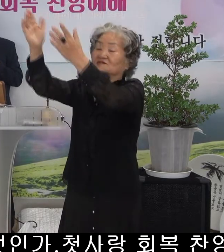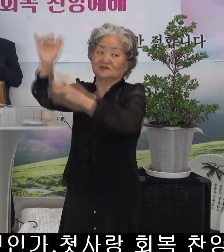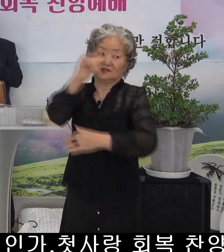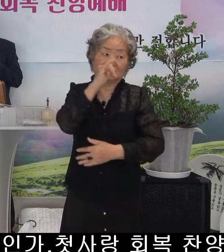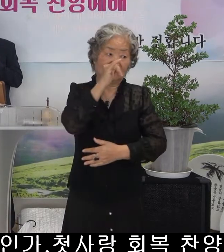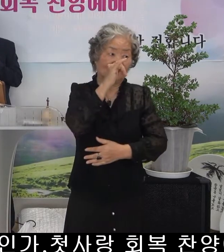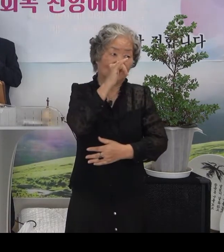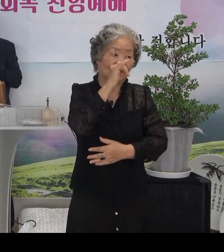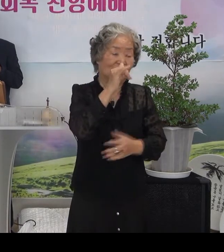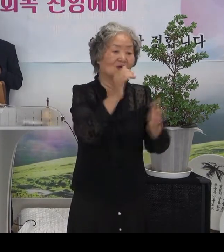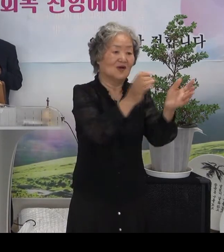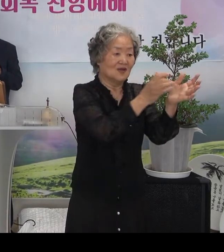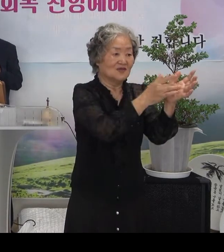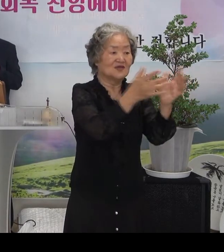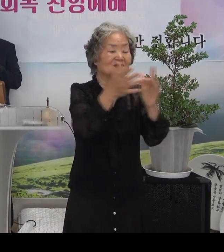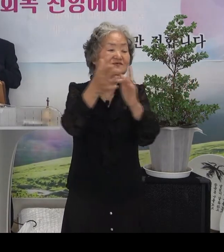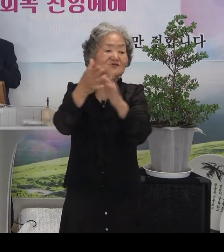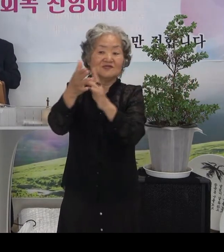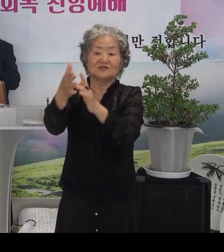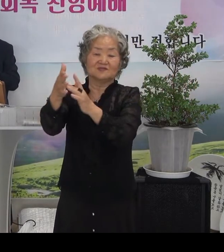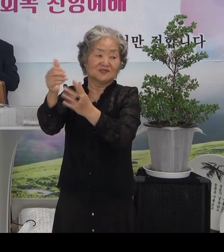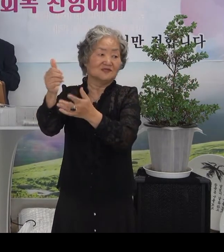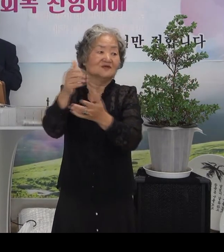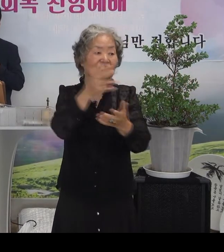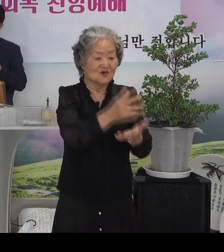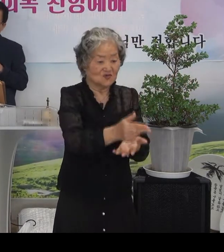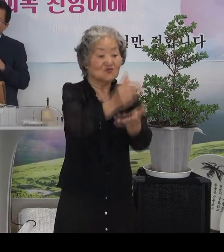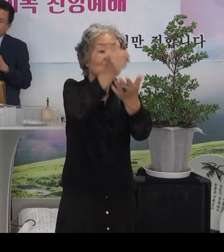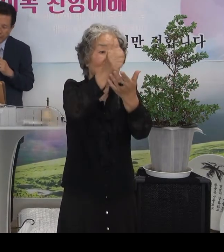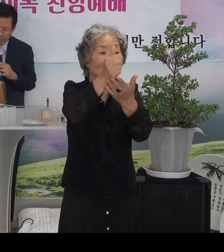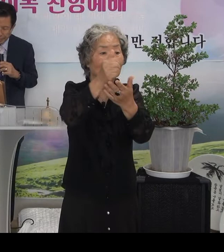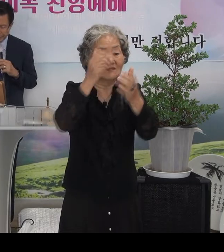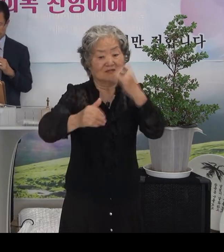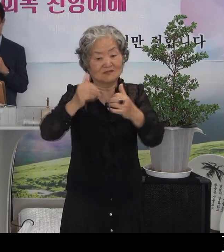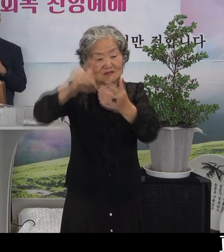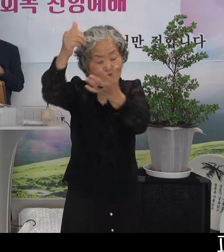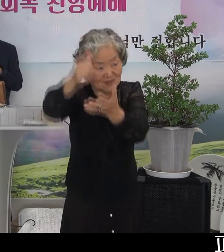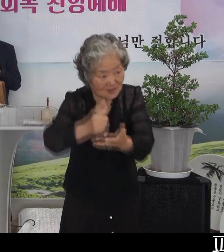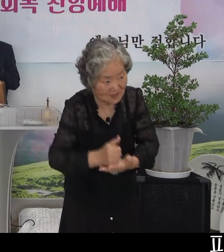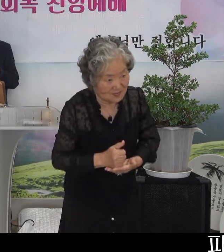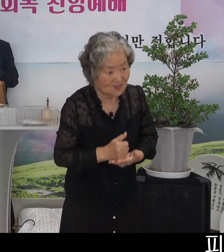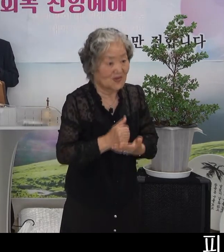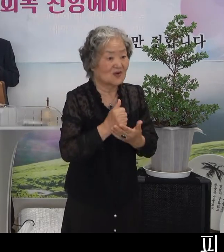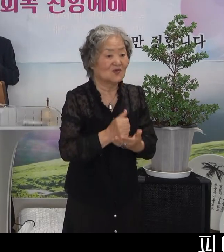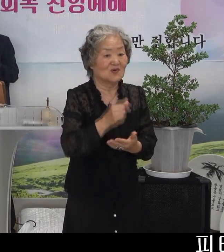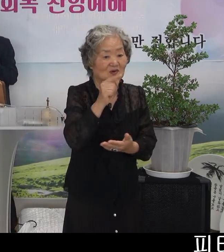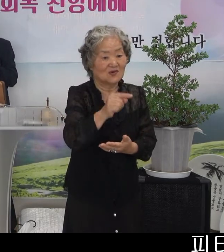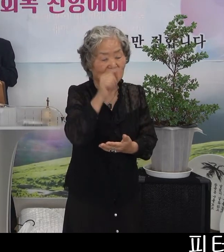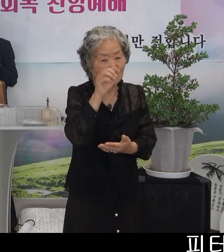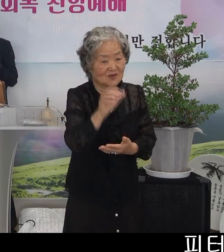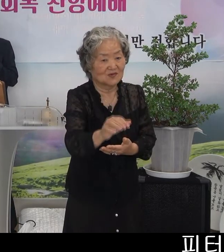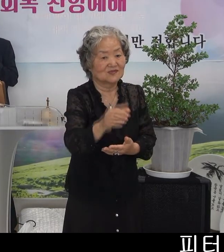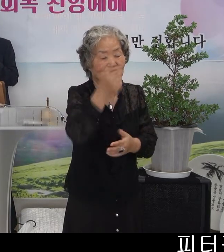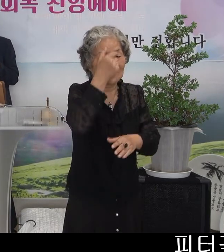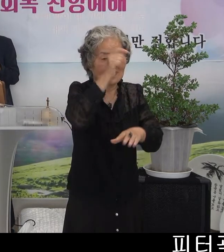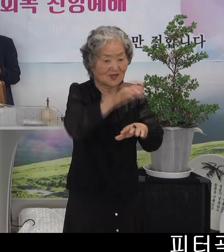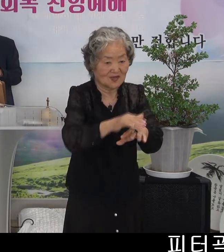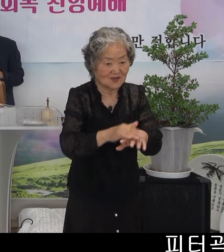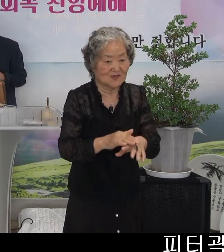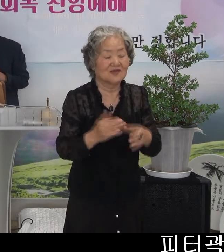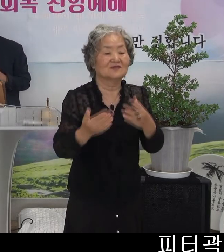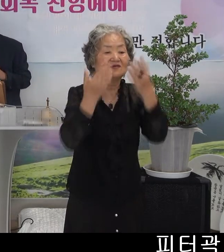예수님을 주로 이렇게 영접을 하고 믿고 또 이렇게 예배 자리에 앉아 있어도 또 우리 생각이